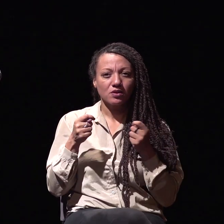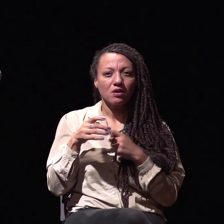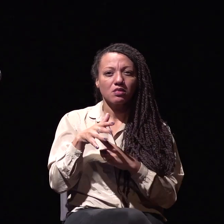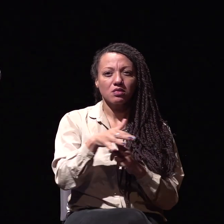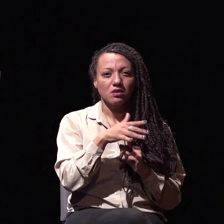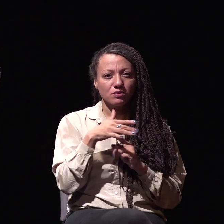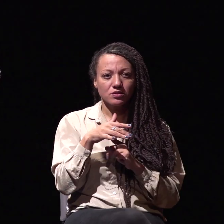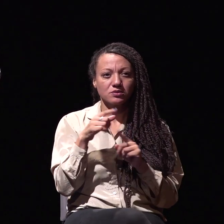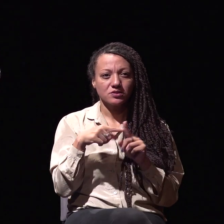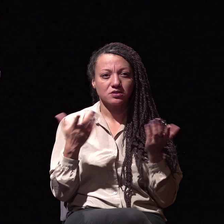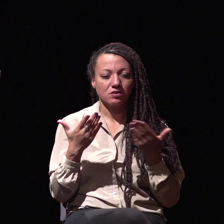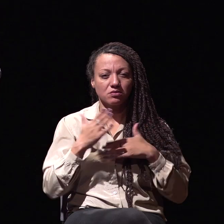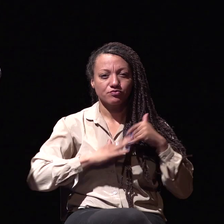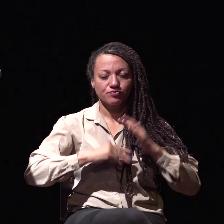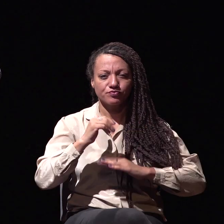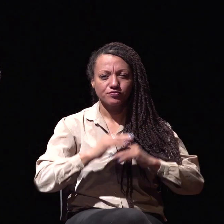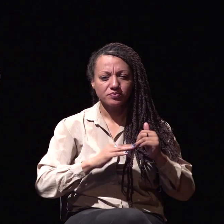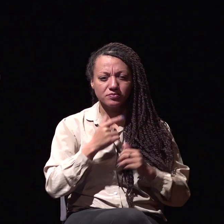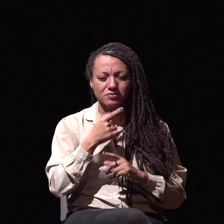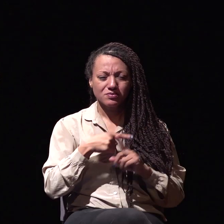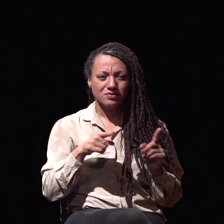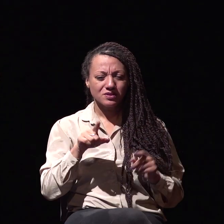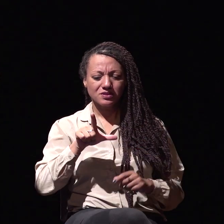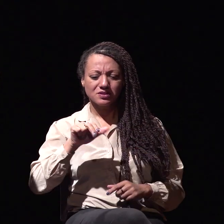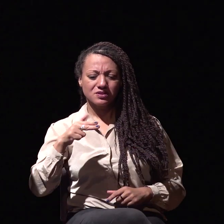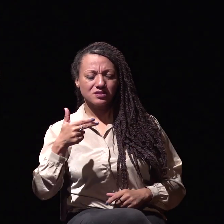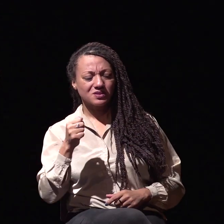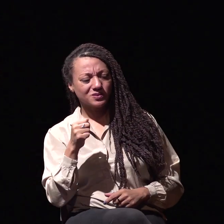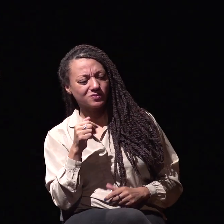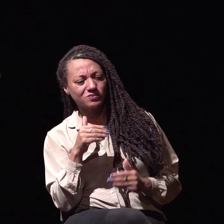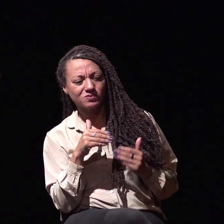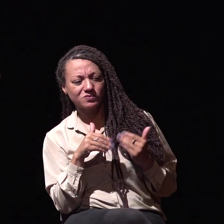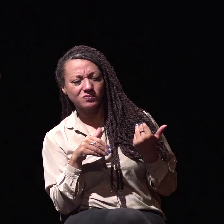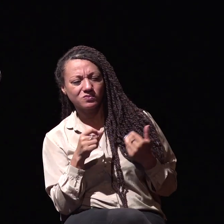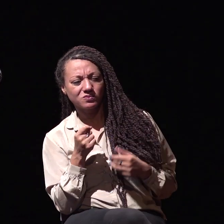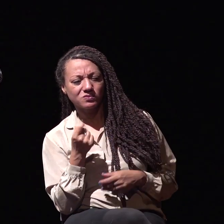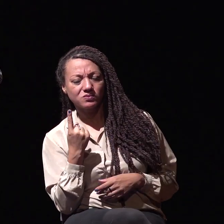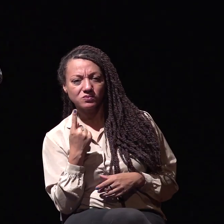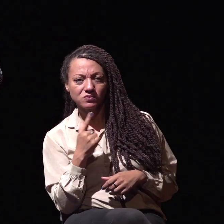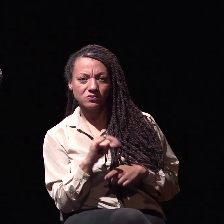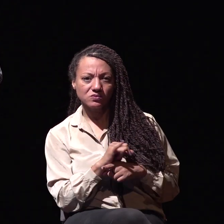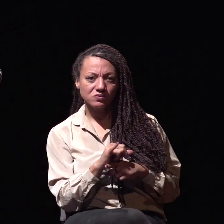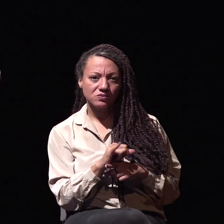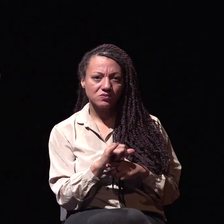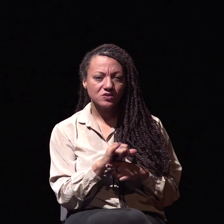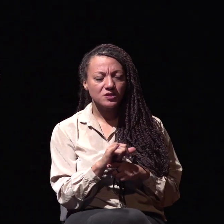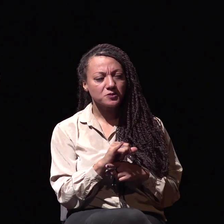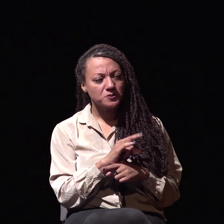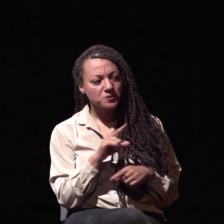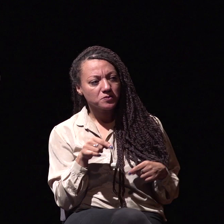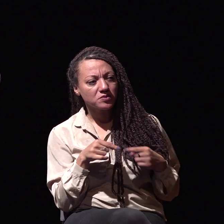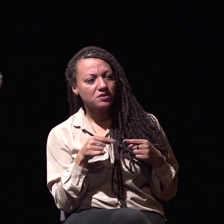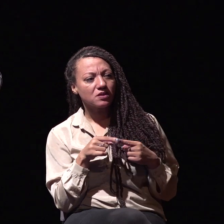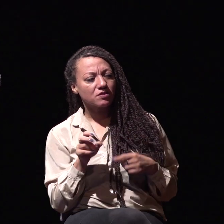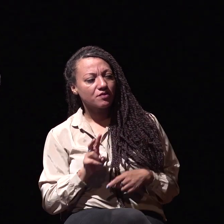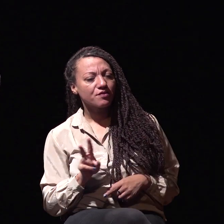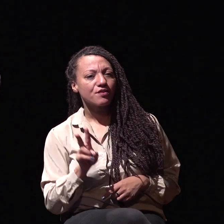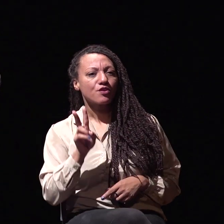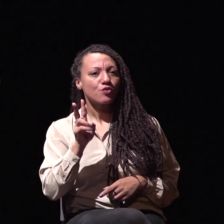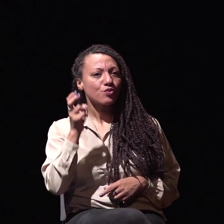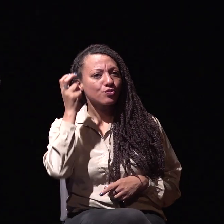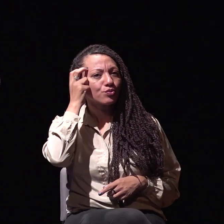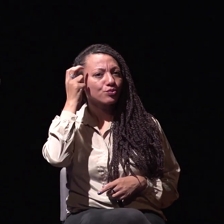nossos próprios meios. Mas Lina não estava muito convencida de que essa estratégia realmente dizia respeito a valores de uma